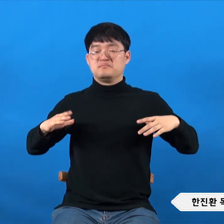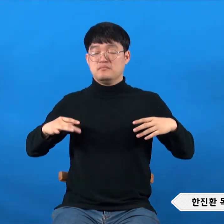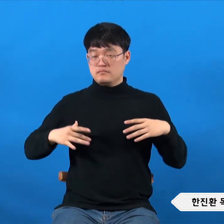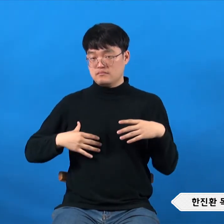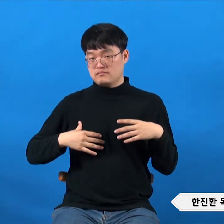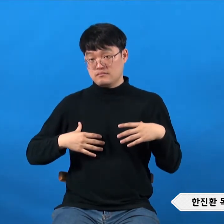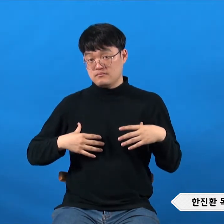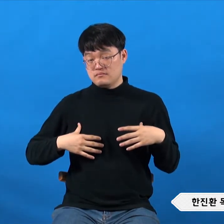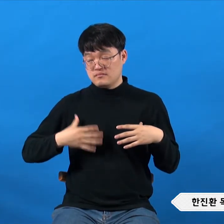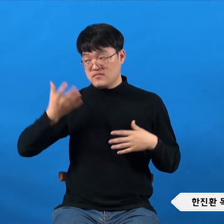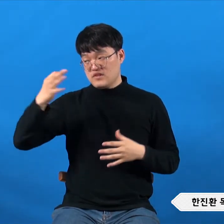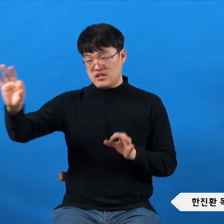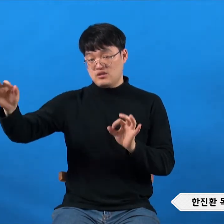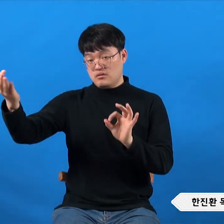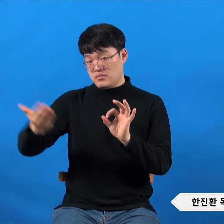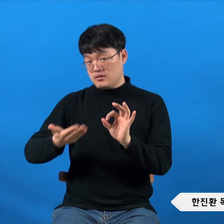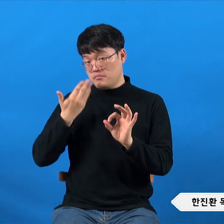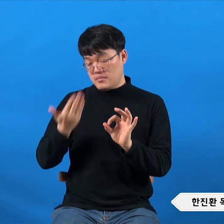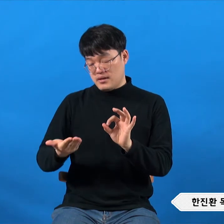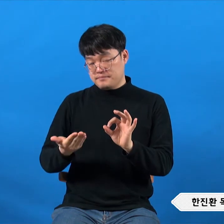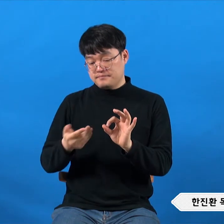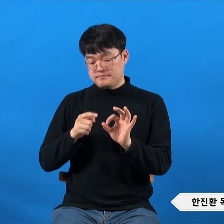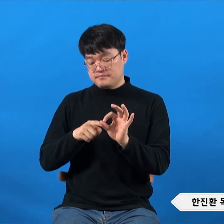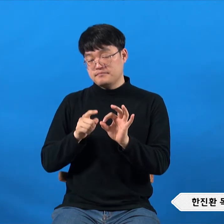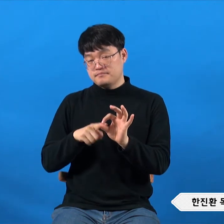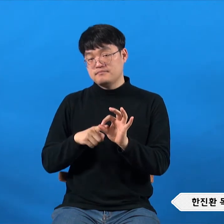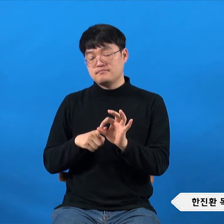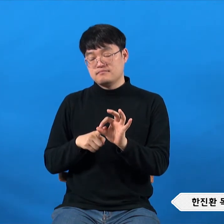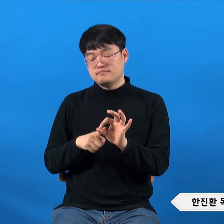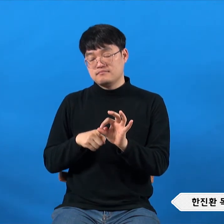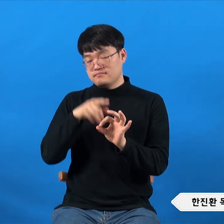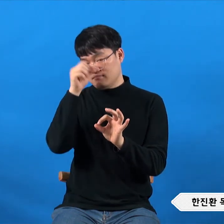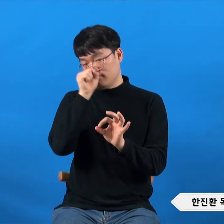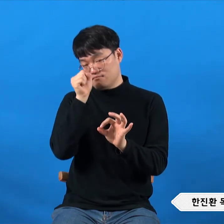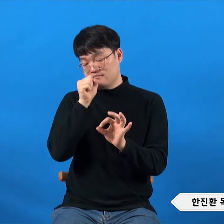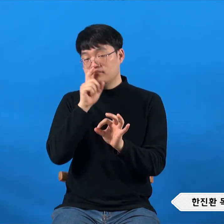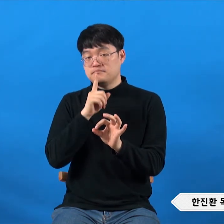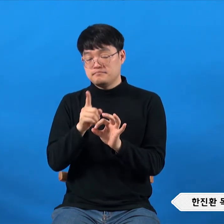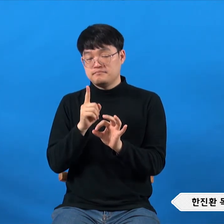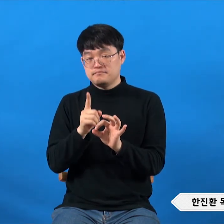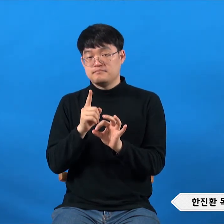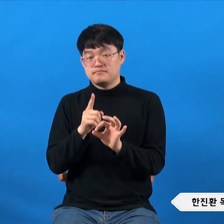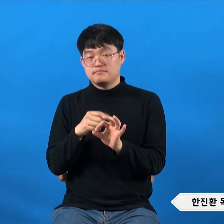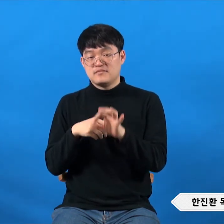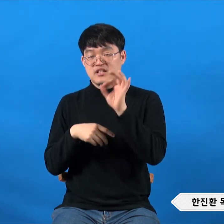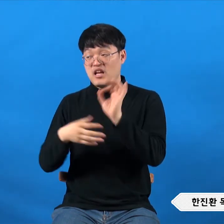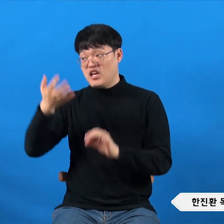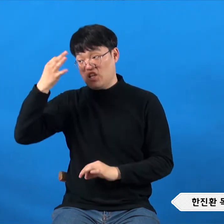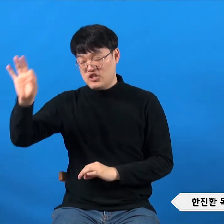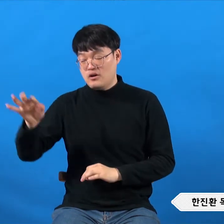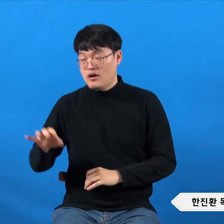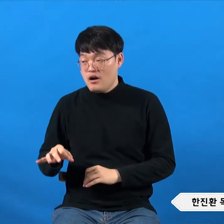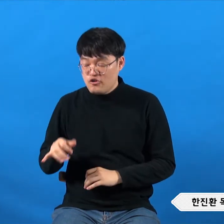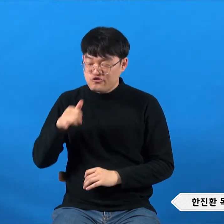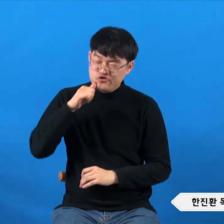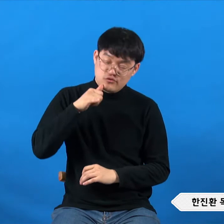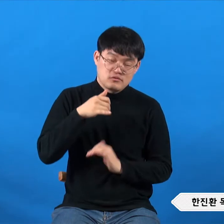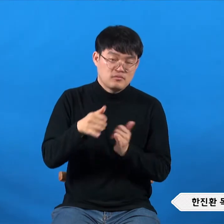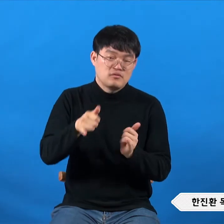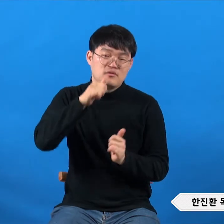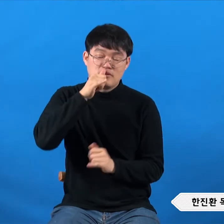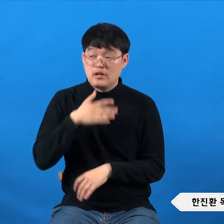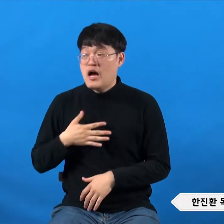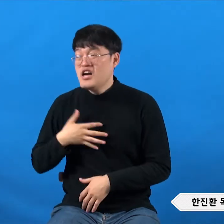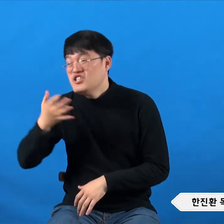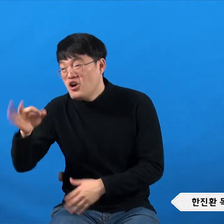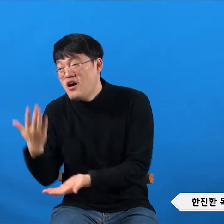부러워하고 인정받을 수 있다. 그 인정받기를 원하는 마음이 얼마나 센지 인정 중독에 걸린 사람도